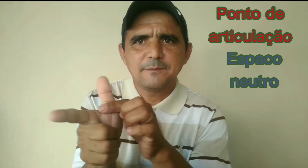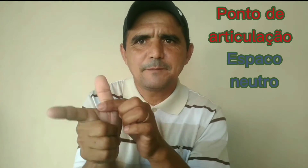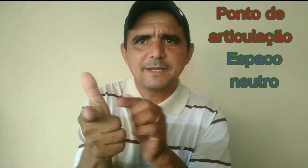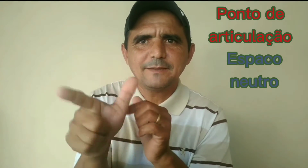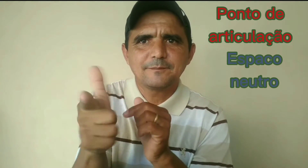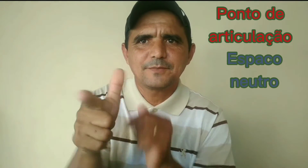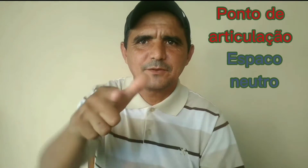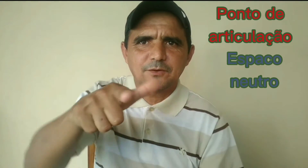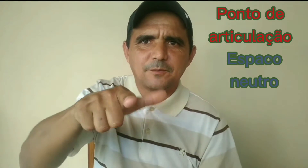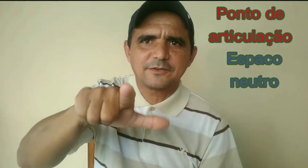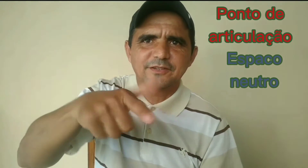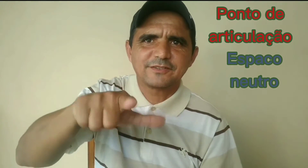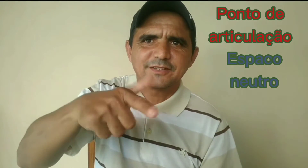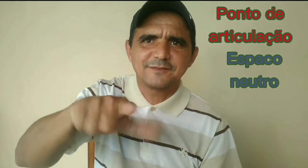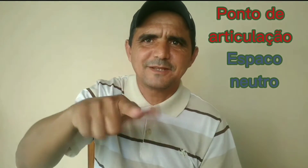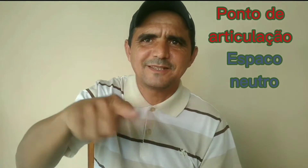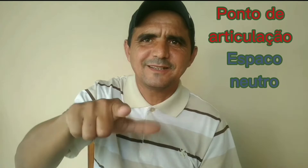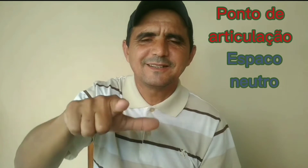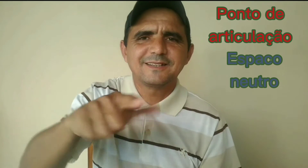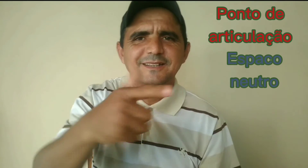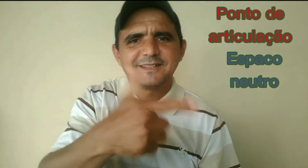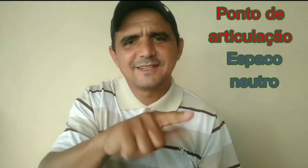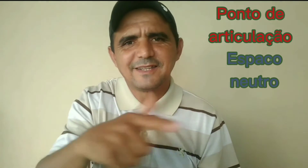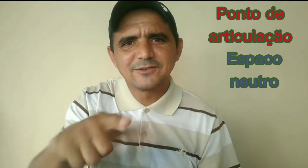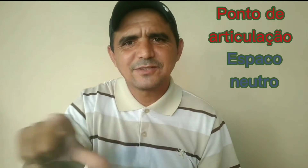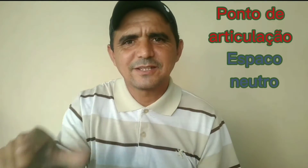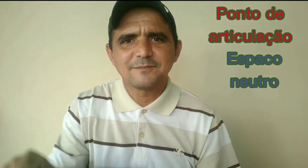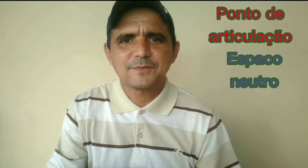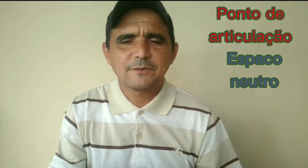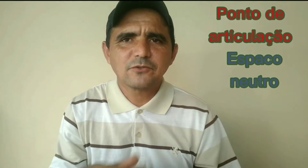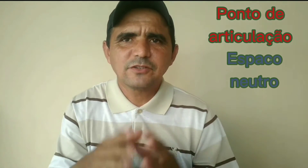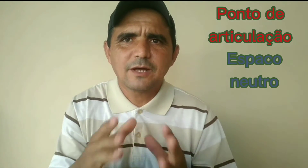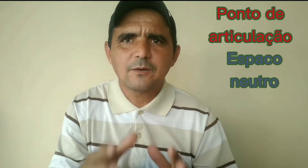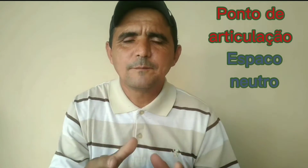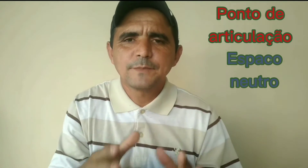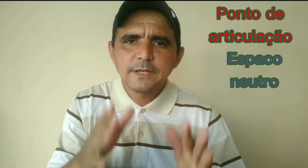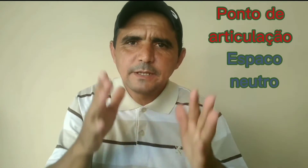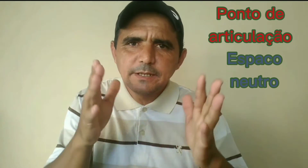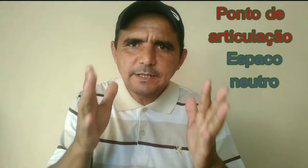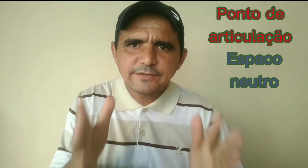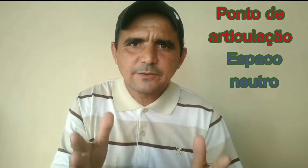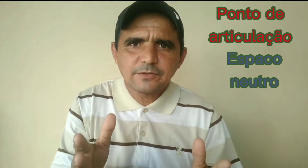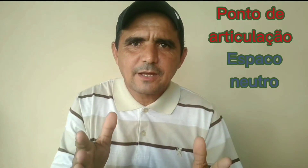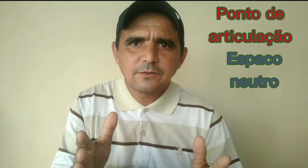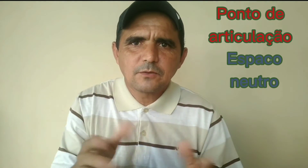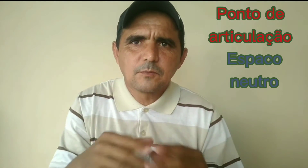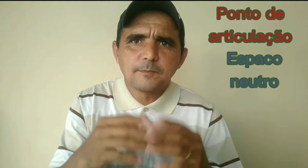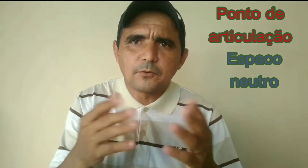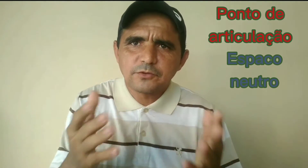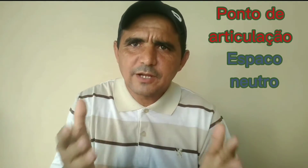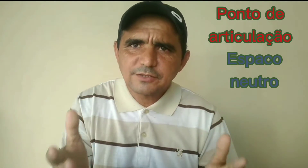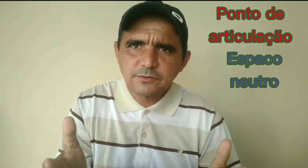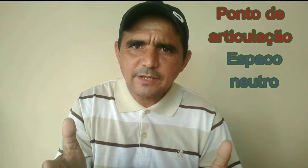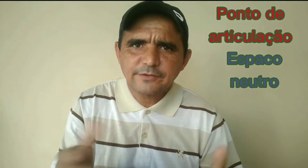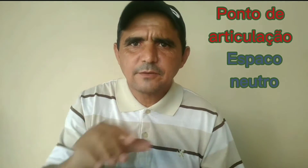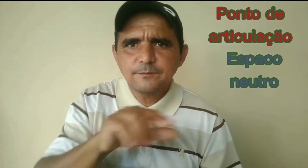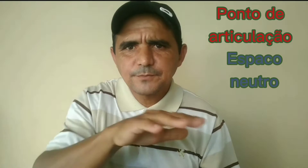ela em pé, ou pode ser assim também, né? Não ter. Então é um sinal executado como ponto de articulação,